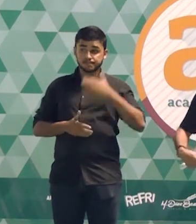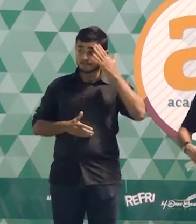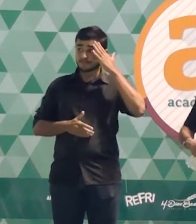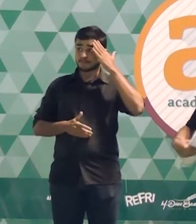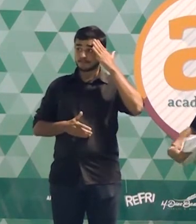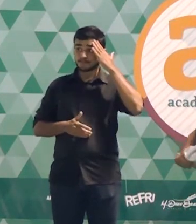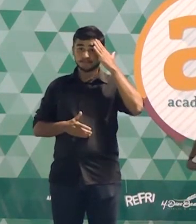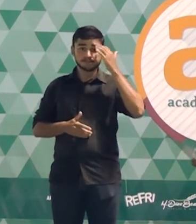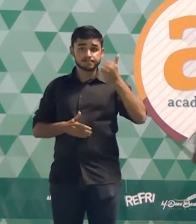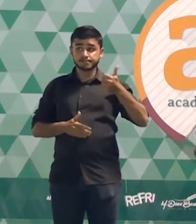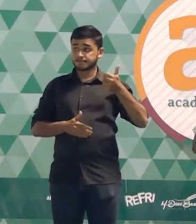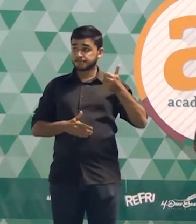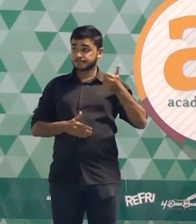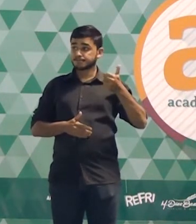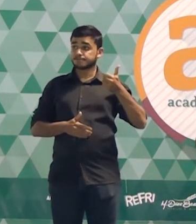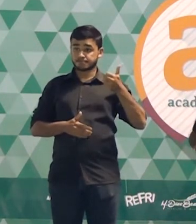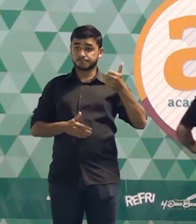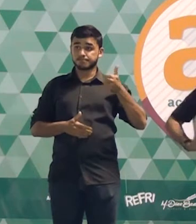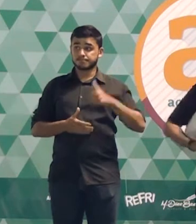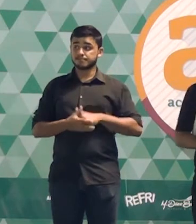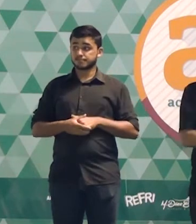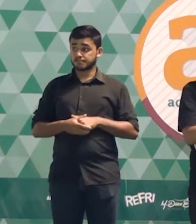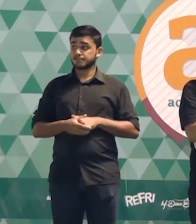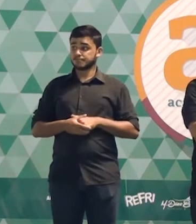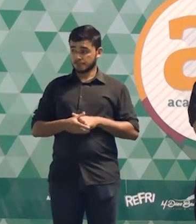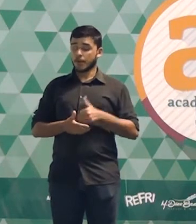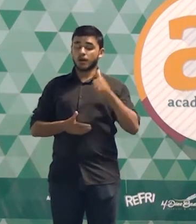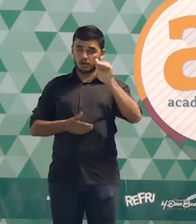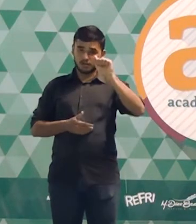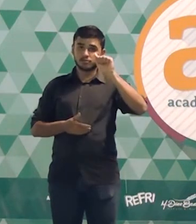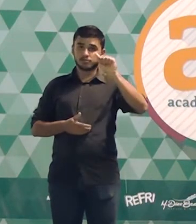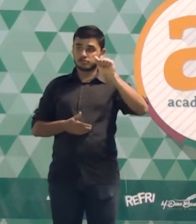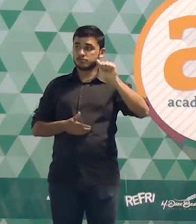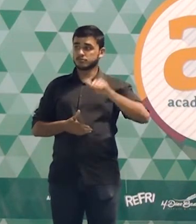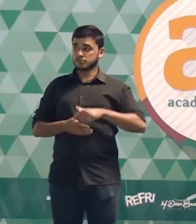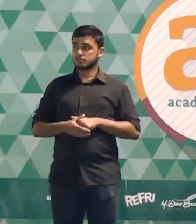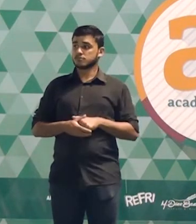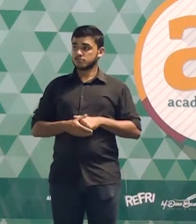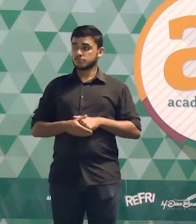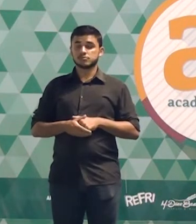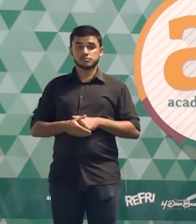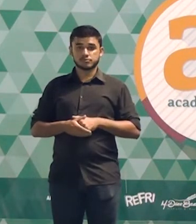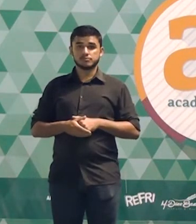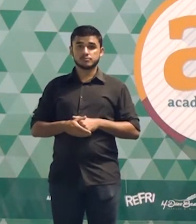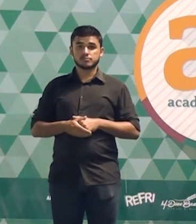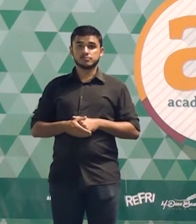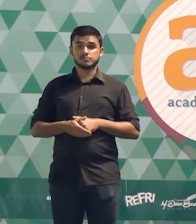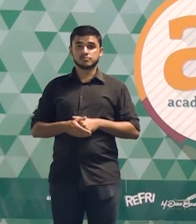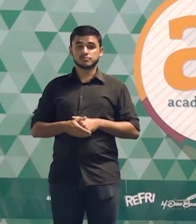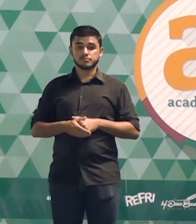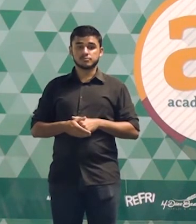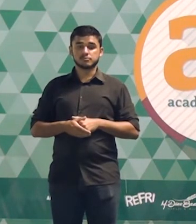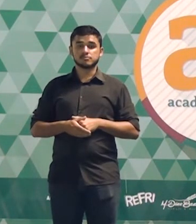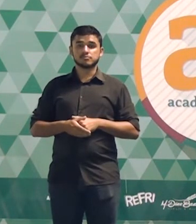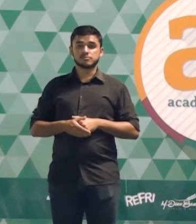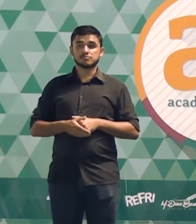Compreenderam direitinho? Notaram isso? Notaram? Vocês são heróis da resistência mesmo, hein,